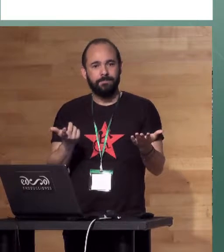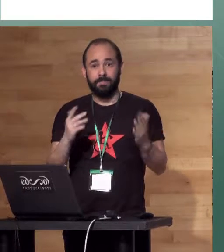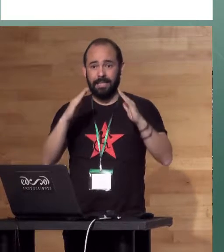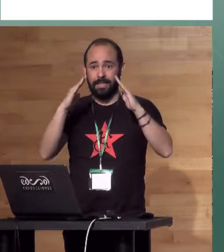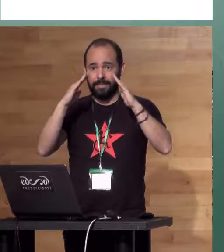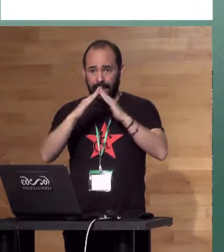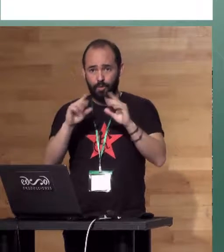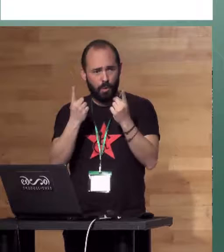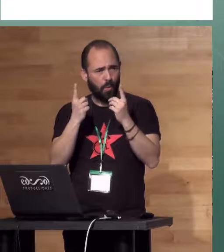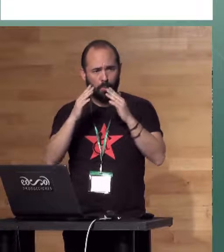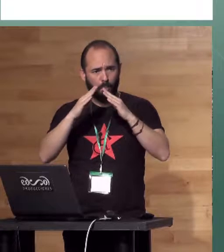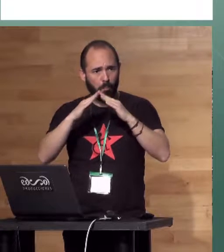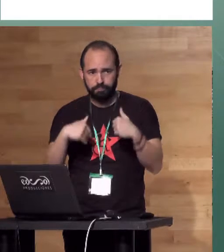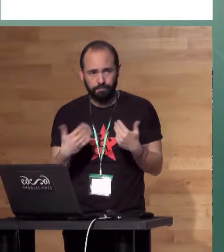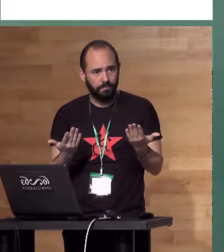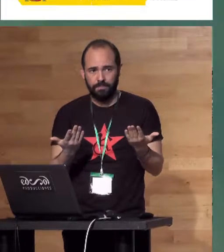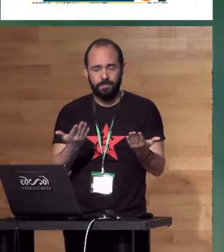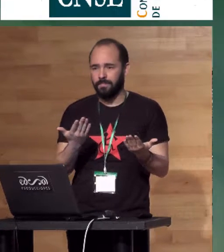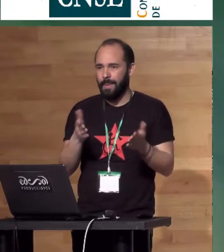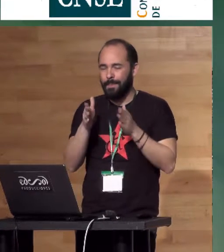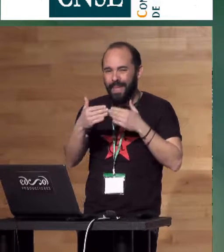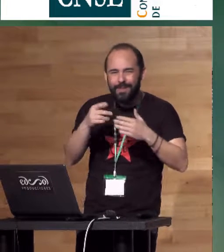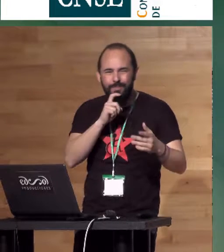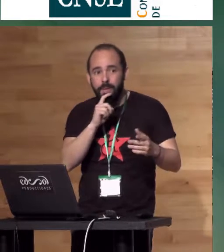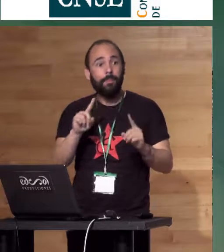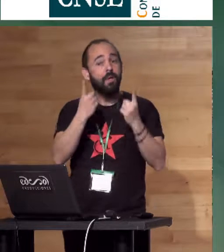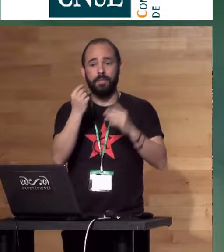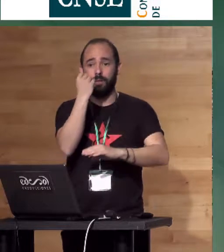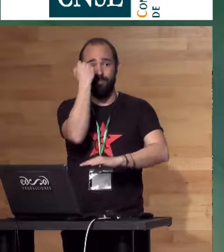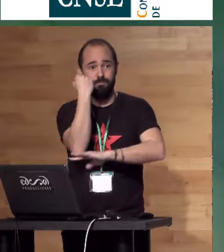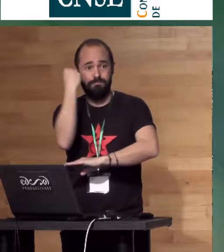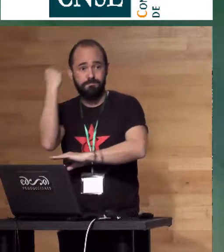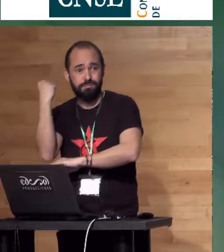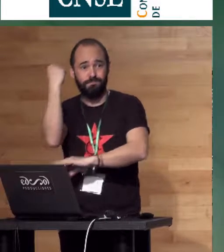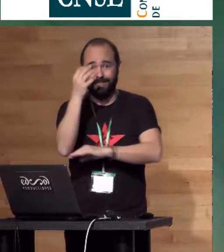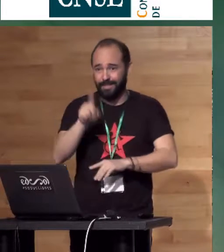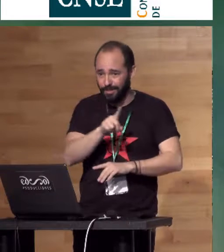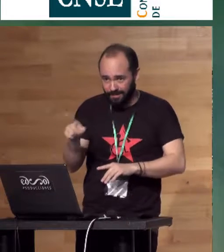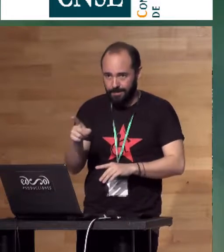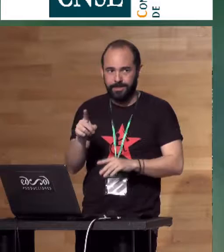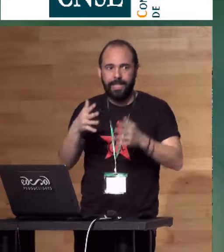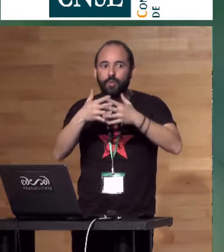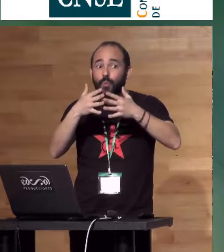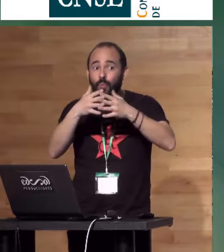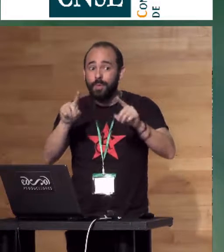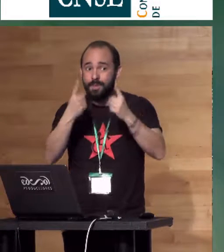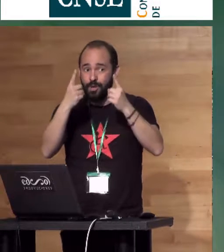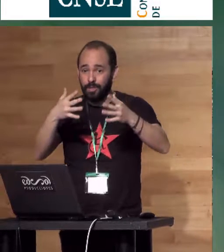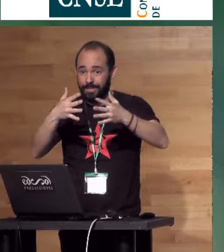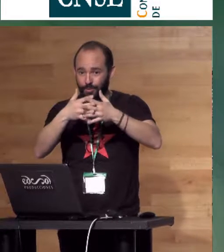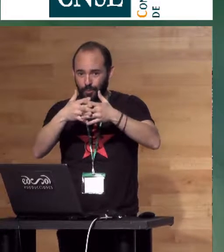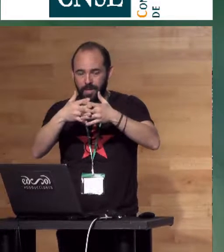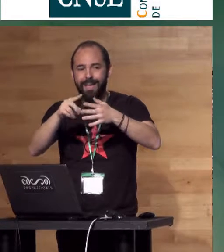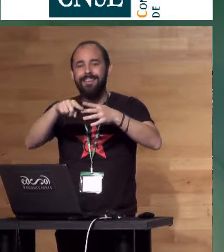¿Cómo empezamos a construir la casa? No, por el techo no. Lo primero es el cimiento.